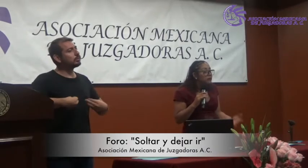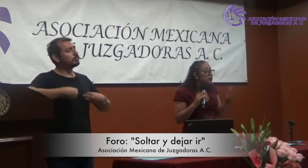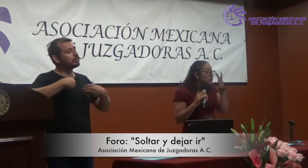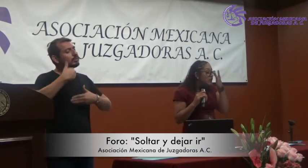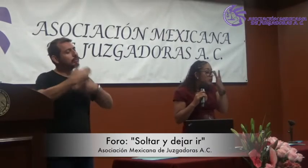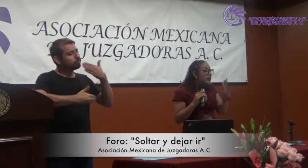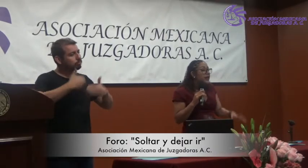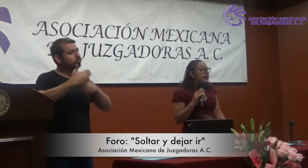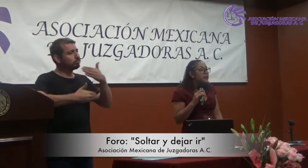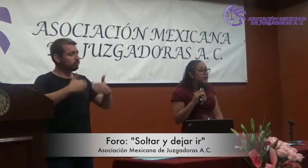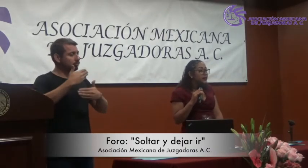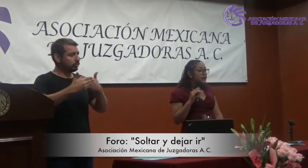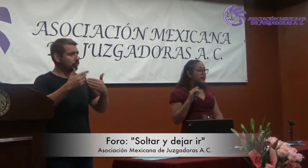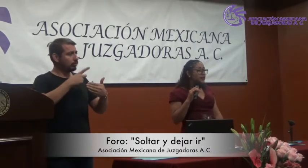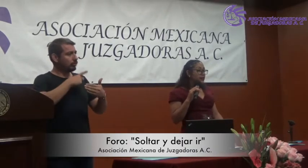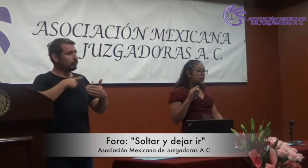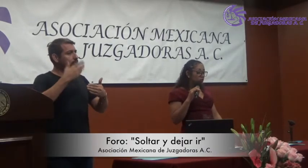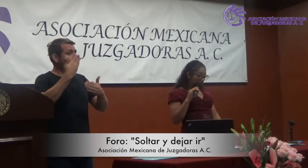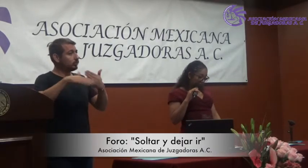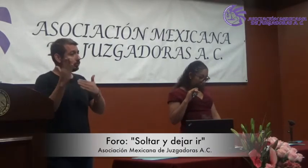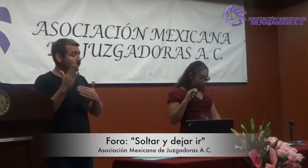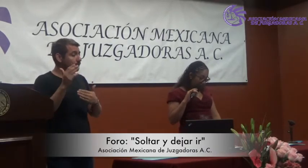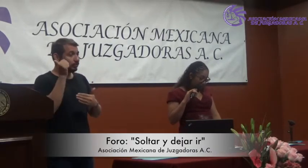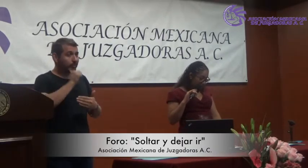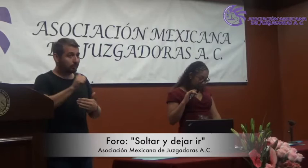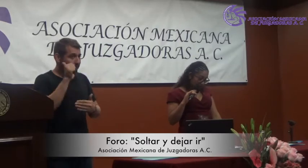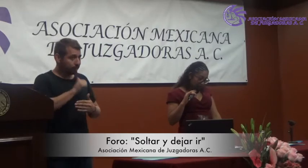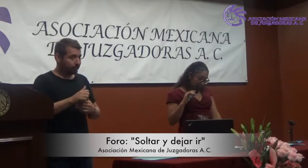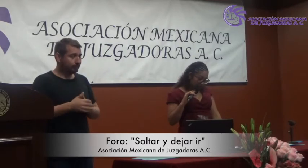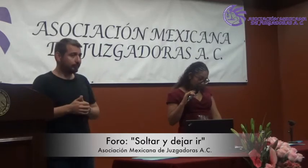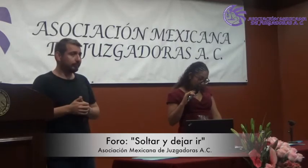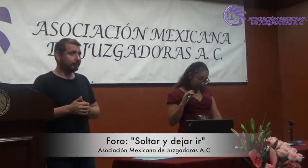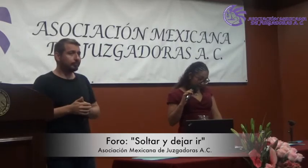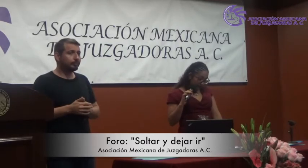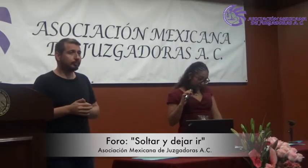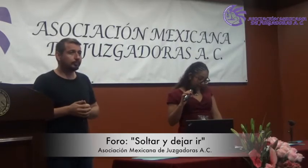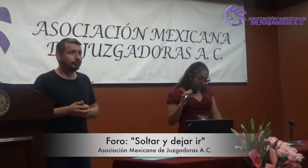que podemos recuperar la vida en un estado de paz.